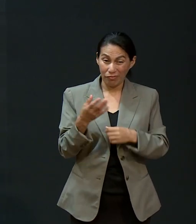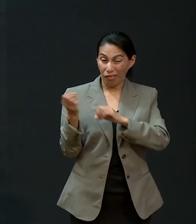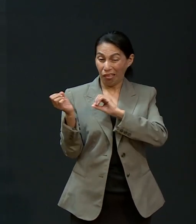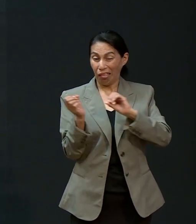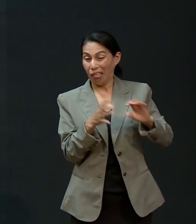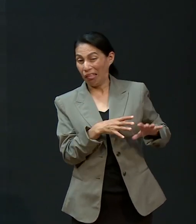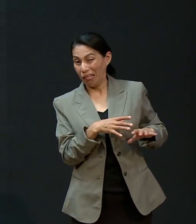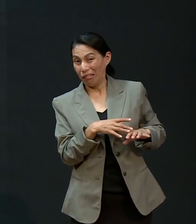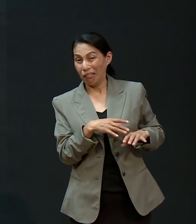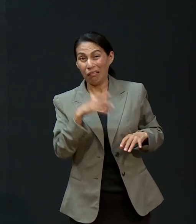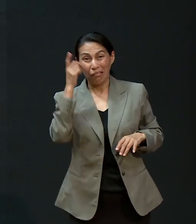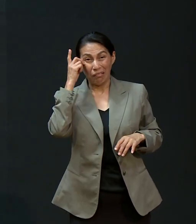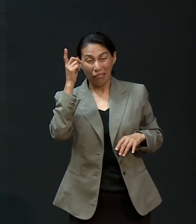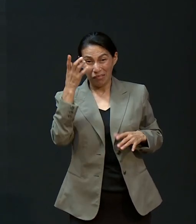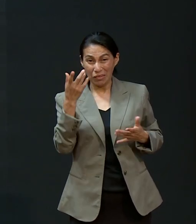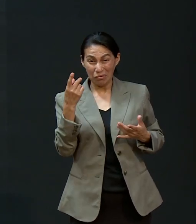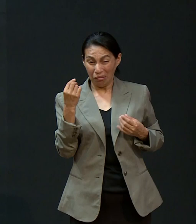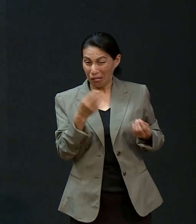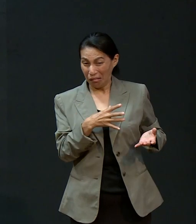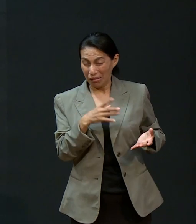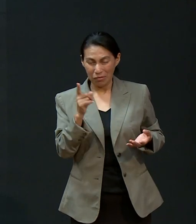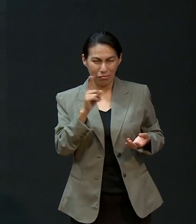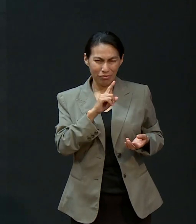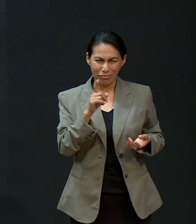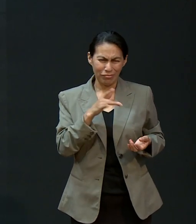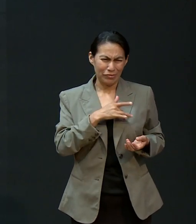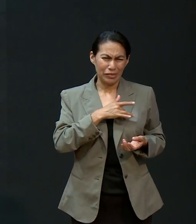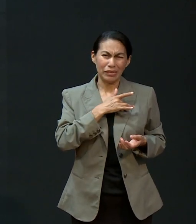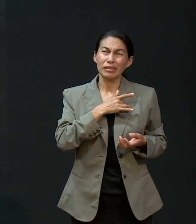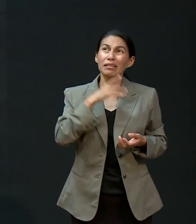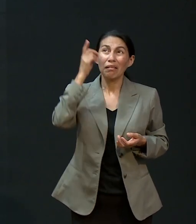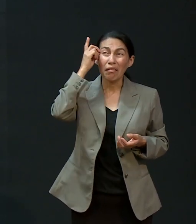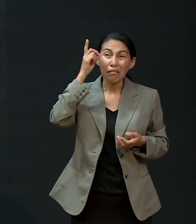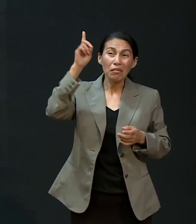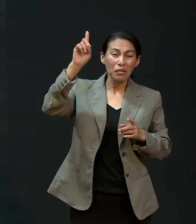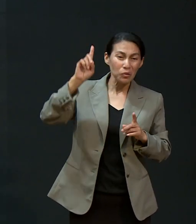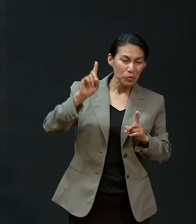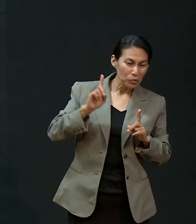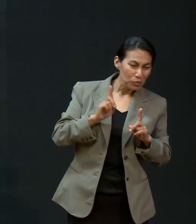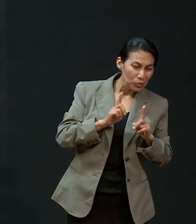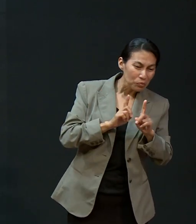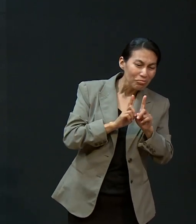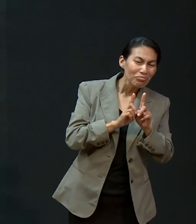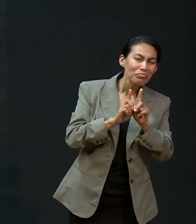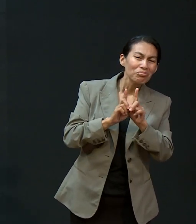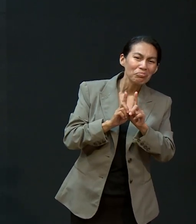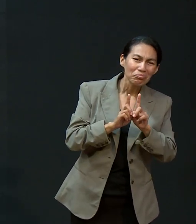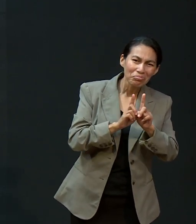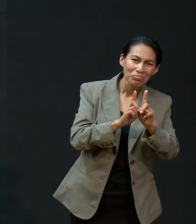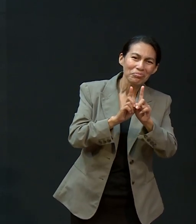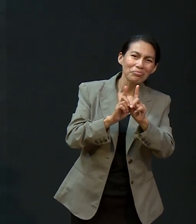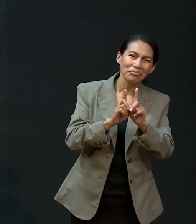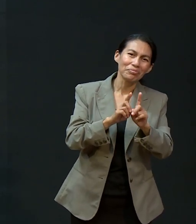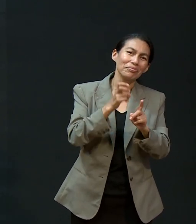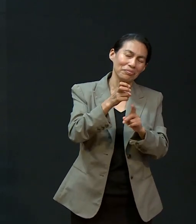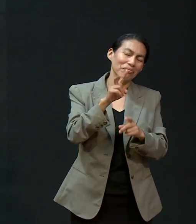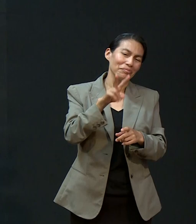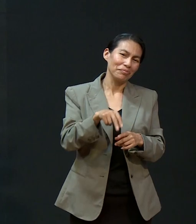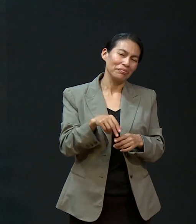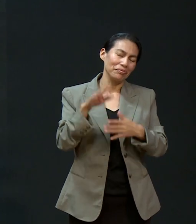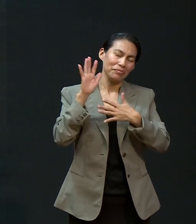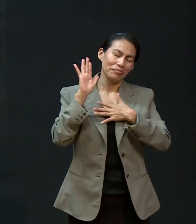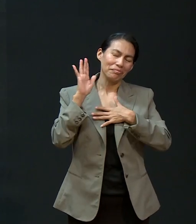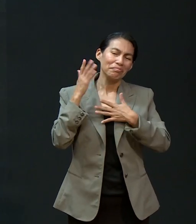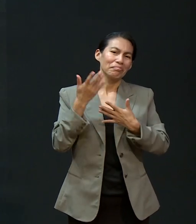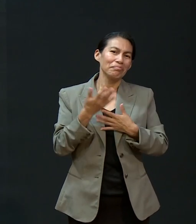no se sientan abandonados, al contrario, hay un Dios que está con nosotros